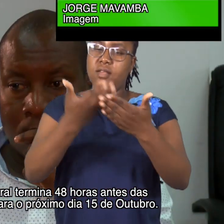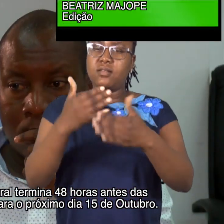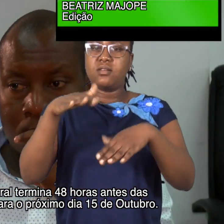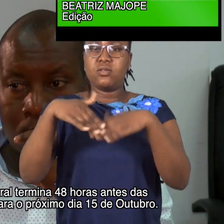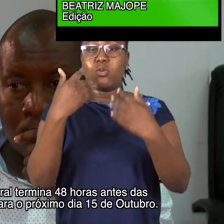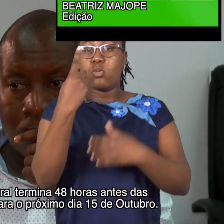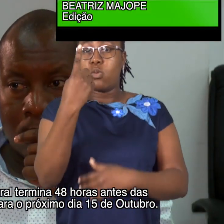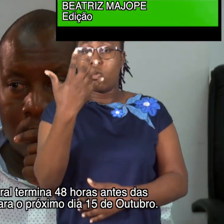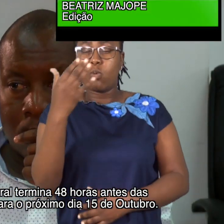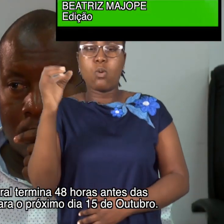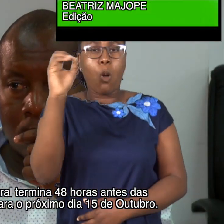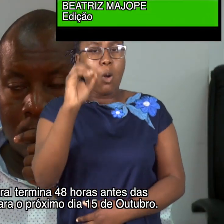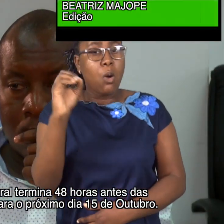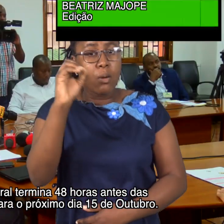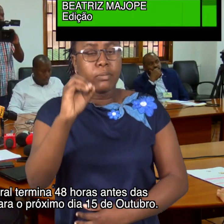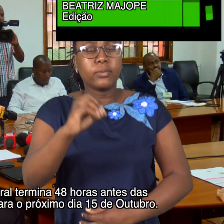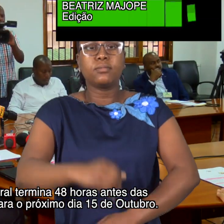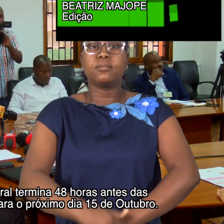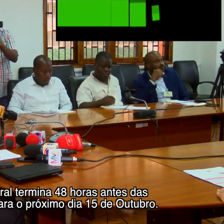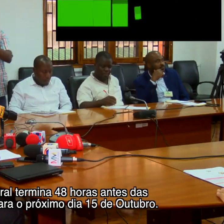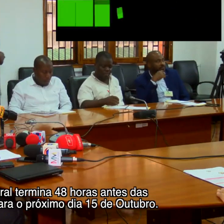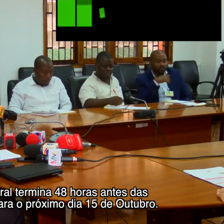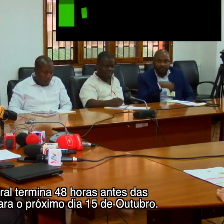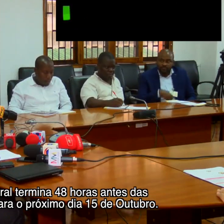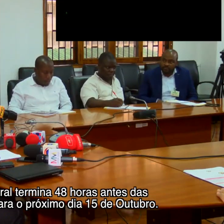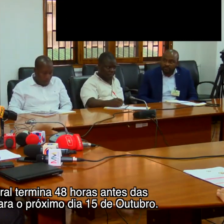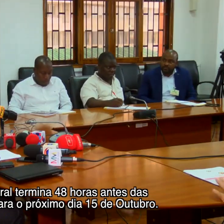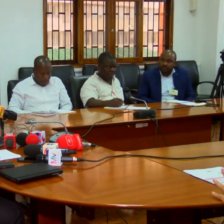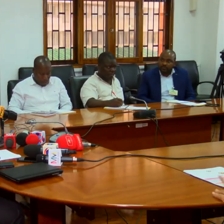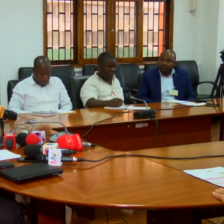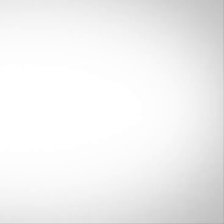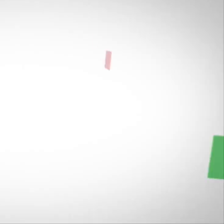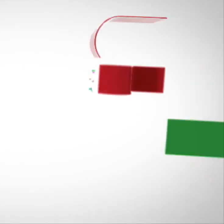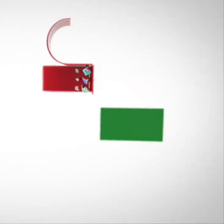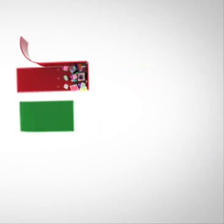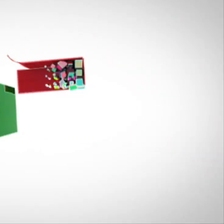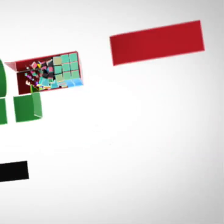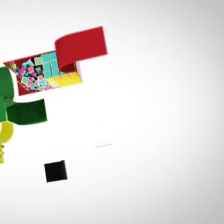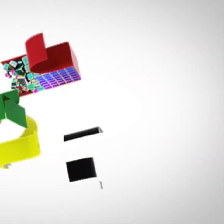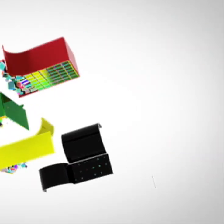antes das eleições, marcadas para o próximo dia 15 de outubro.